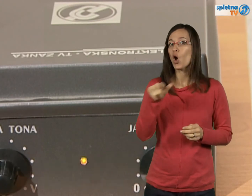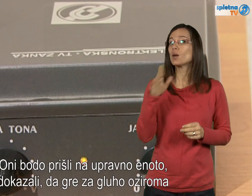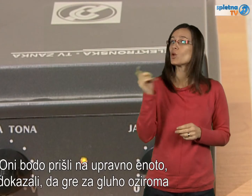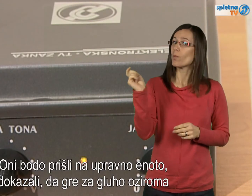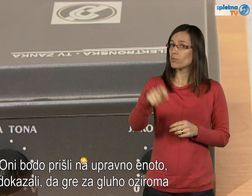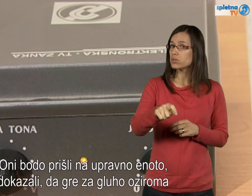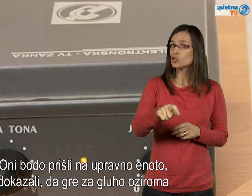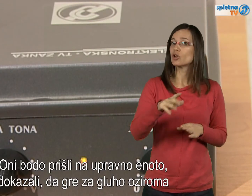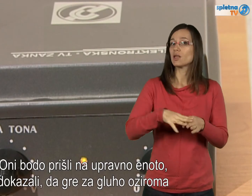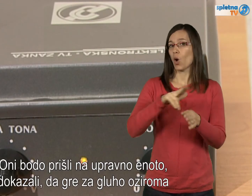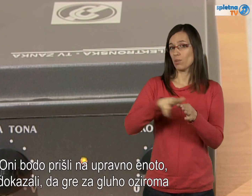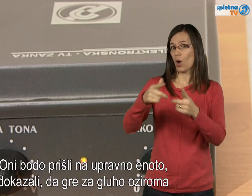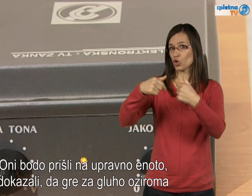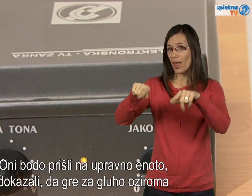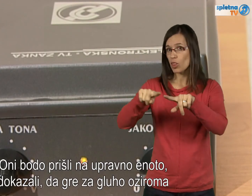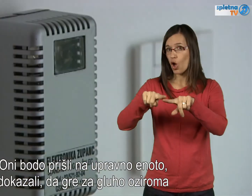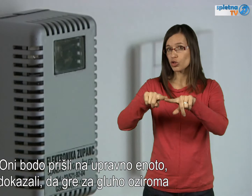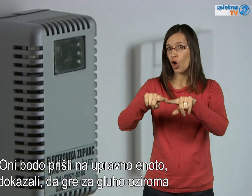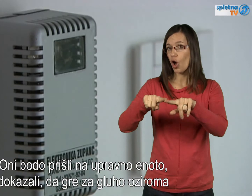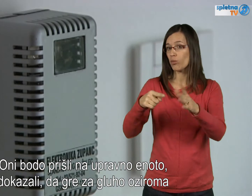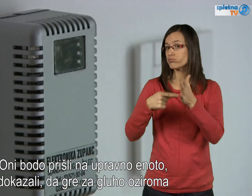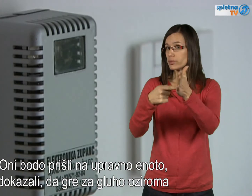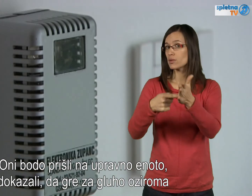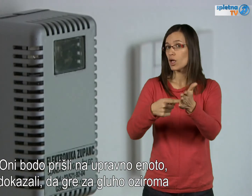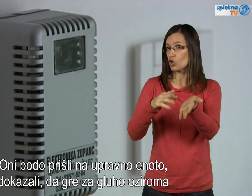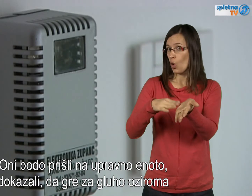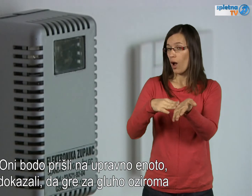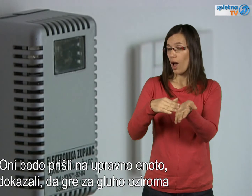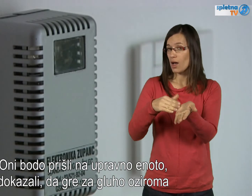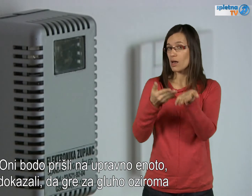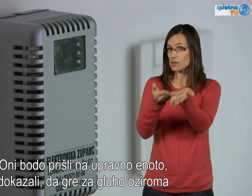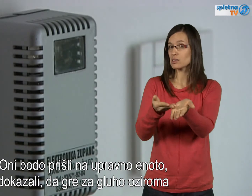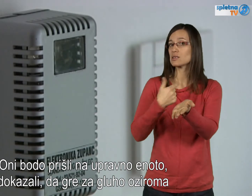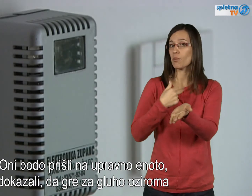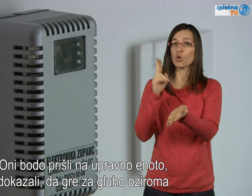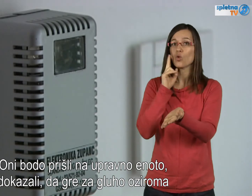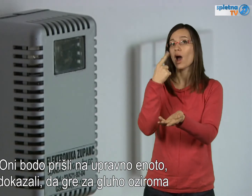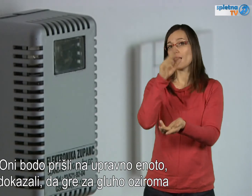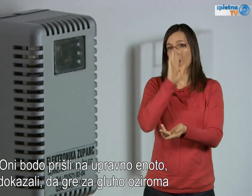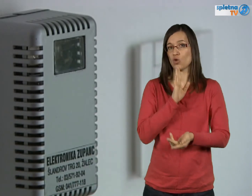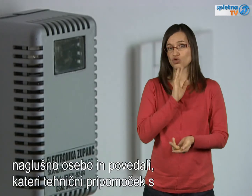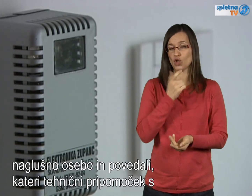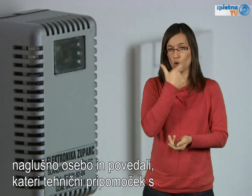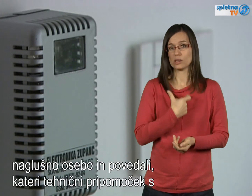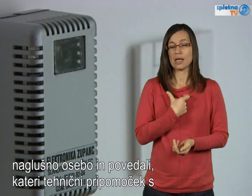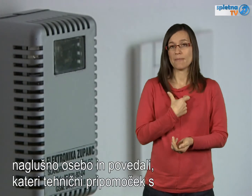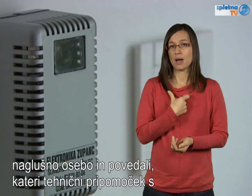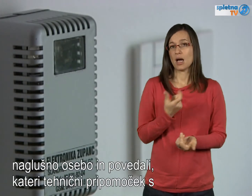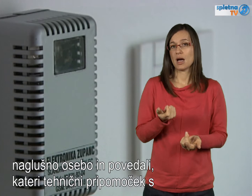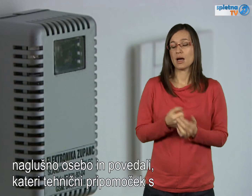bodo prišli na upravno enoto, pač dokazali bodo, da gre tukaj za gluho oziroma za naglušno osebo,